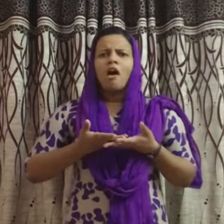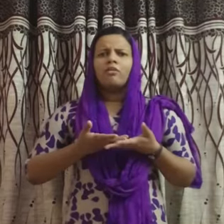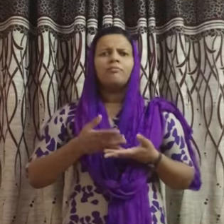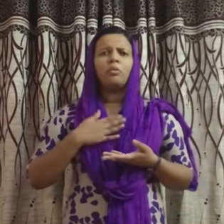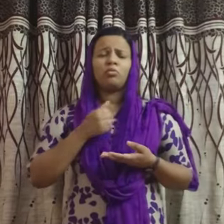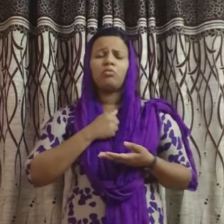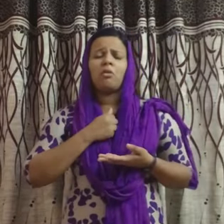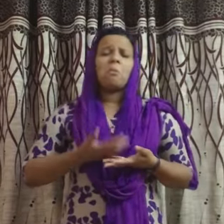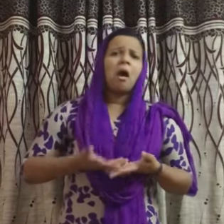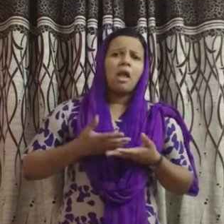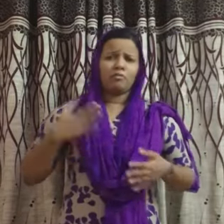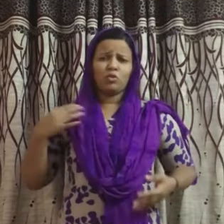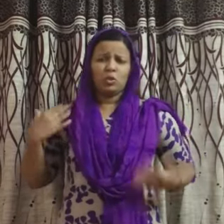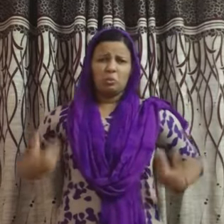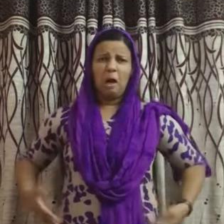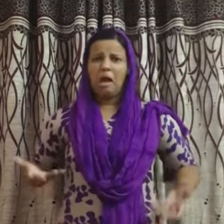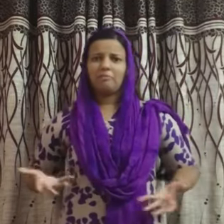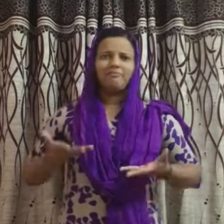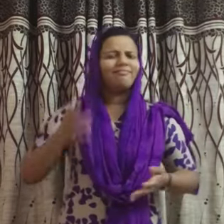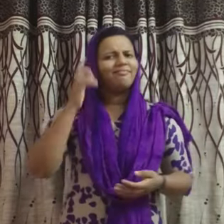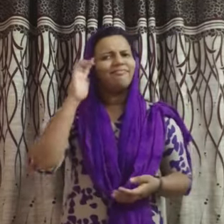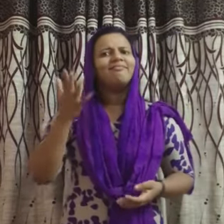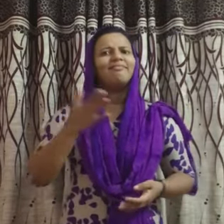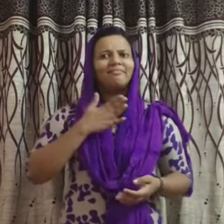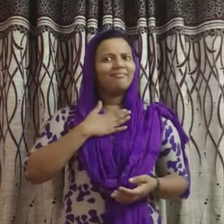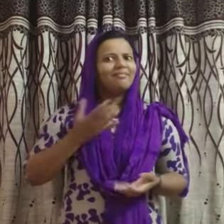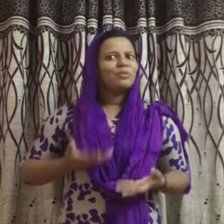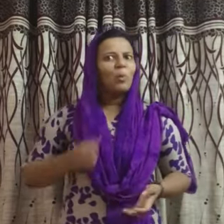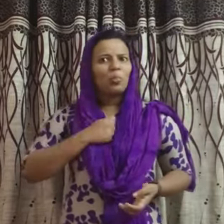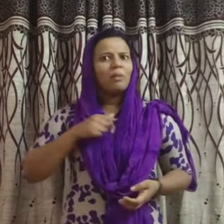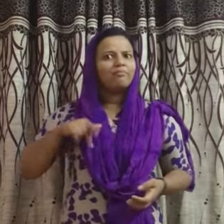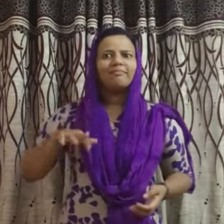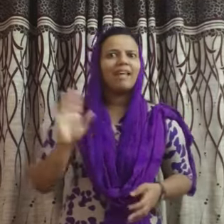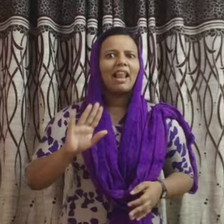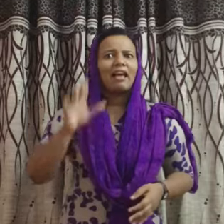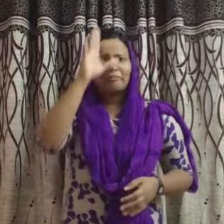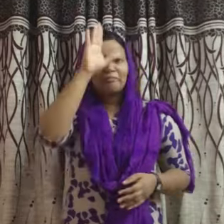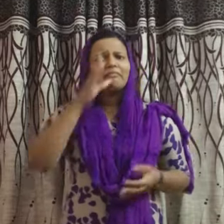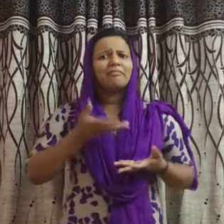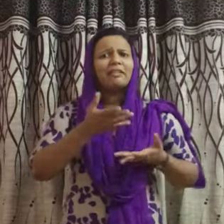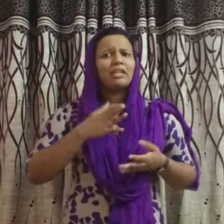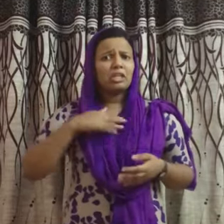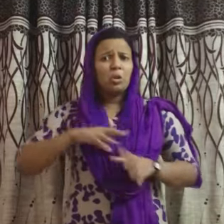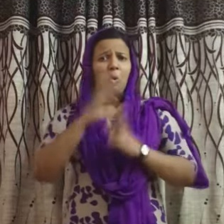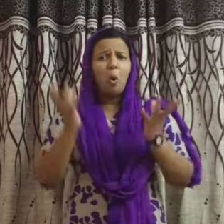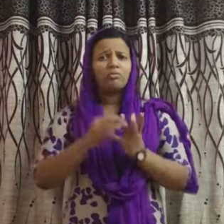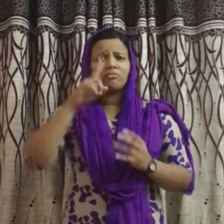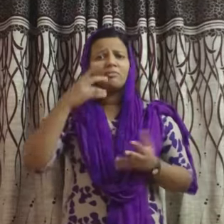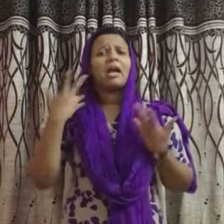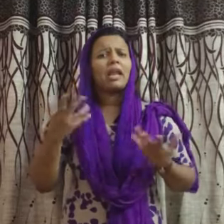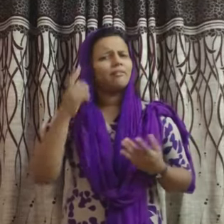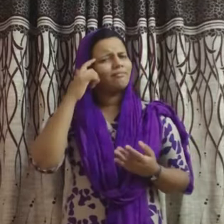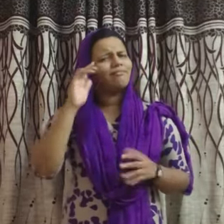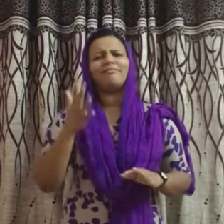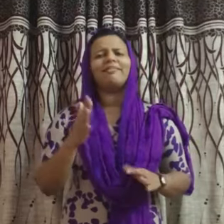ഇനി ഒരു ഭാരമല്ല. അവനാണ് നമ്മളെ ചുമക്കുന്നത്. ഇനി നടക്കുന്നതോർത്ത്, ഈ ഭൂമിയിൽ എങ്ങനെ ജീവിക്കുമെന്നോർത്ത് ഭാരപ്പെടേണ്ട ആവശ്യമില്ല. ബിക്കോസ് നമ്മൾ